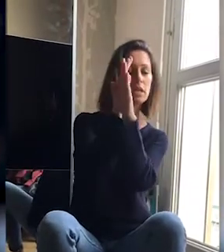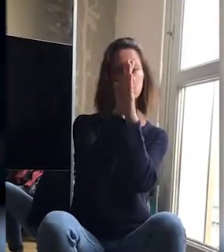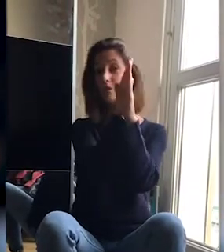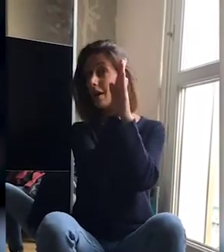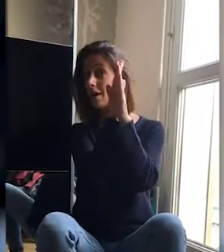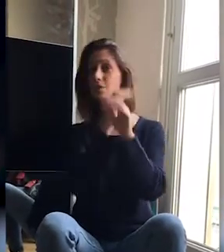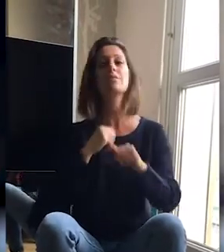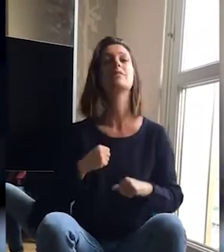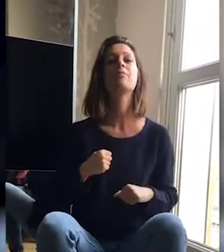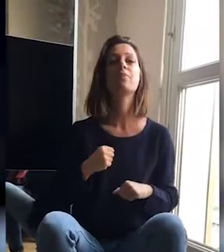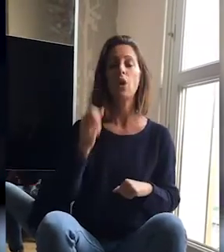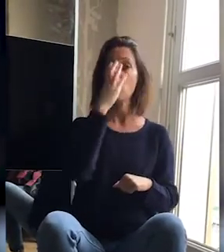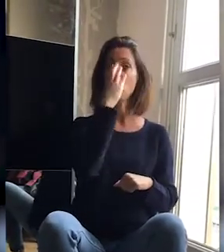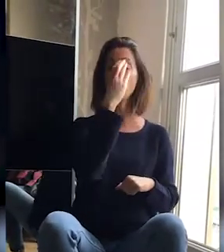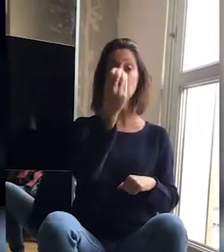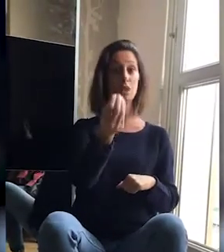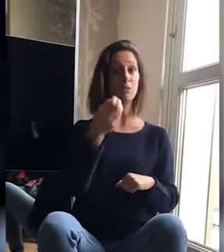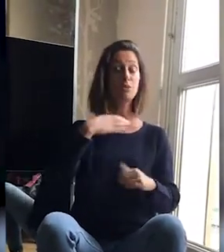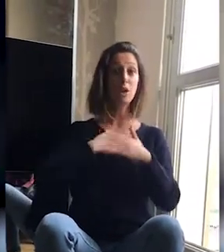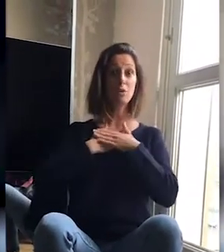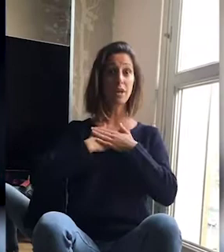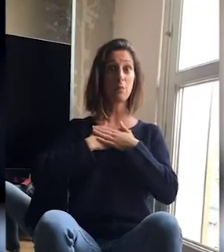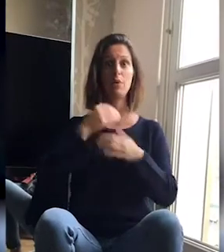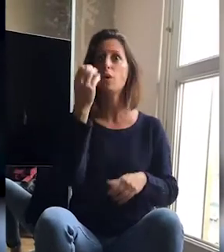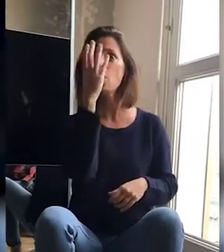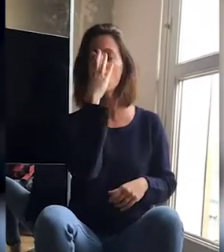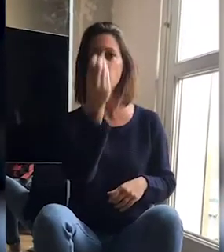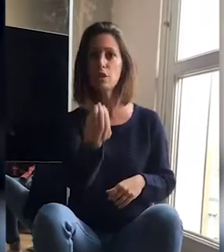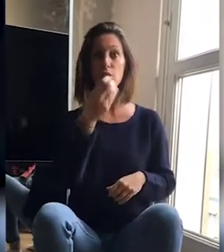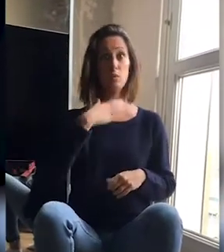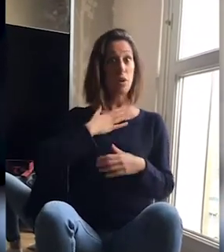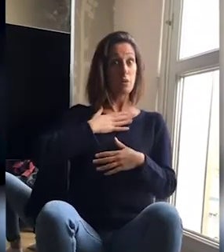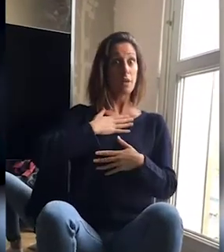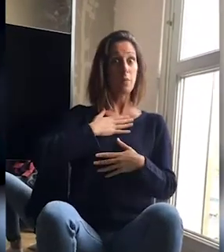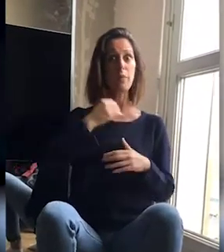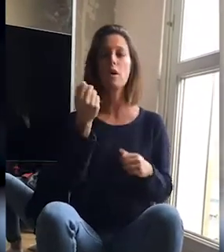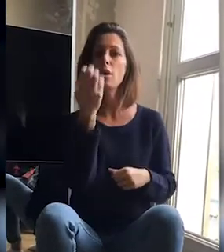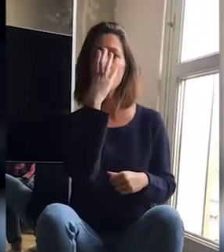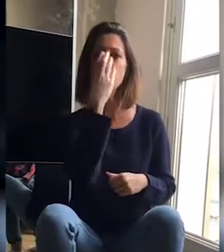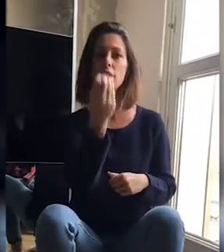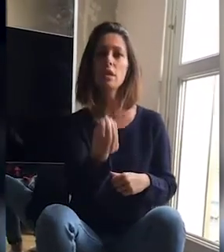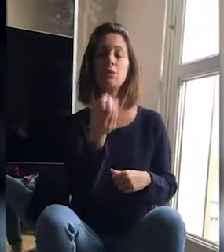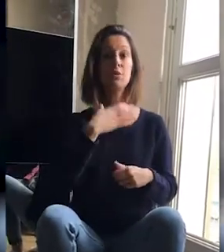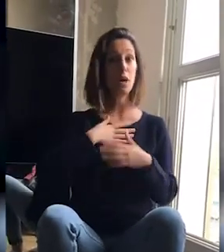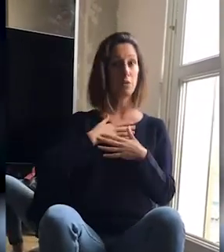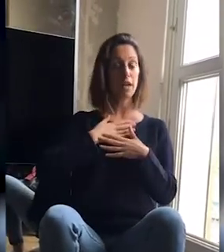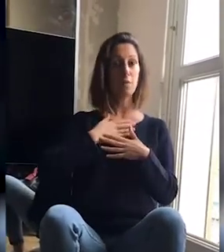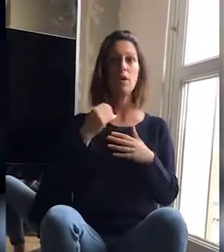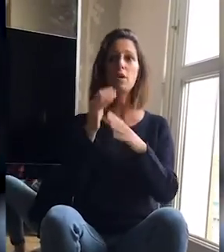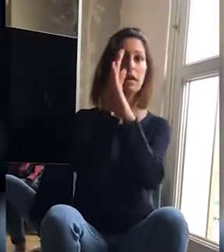se cache. Petit loup a eu très peur, petit loup a eu très peur, petit loup a eu très peur et